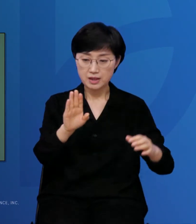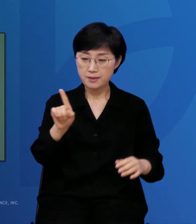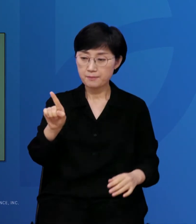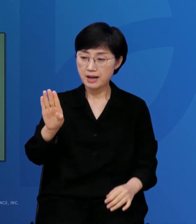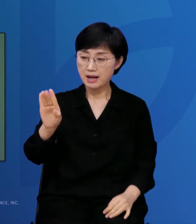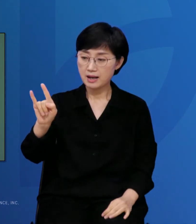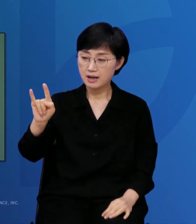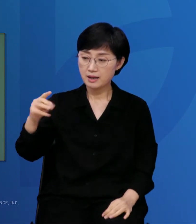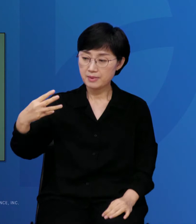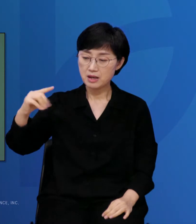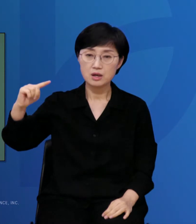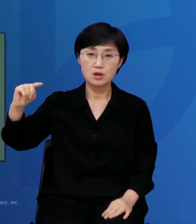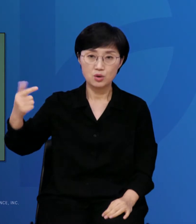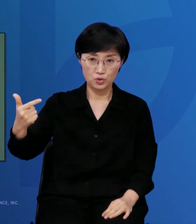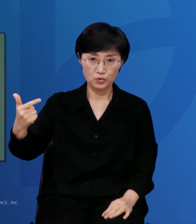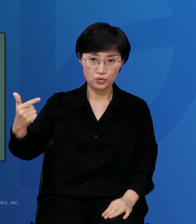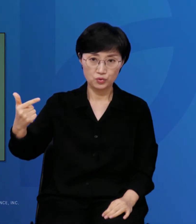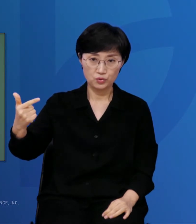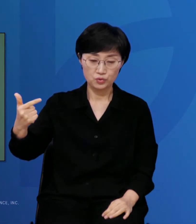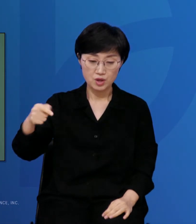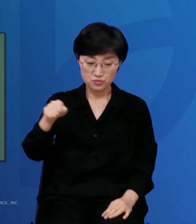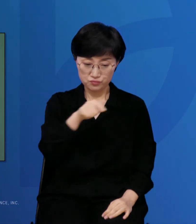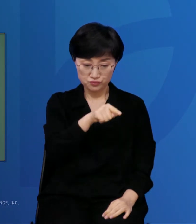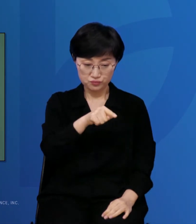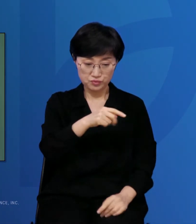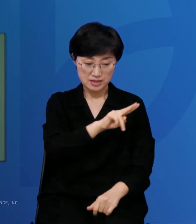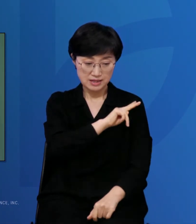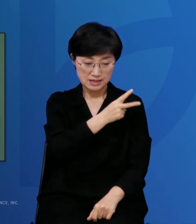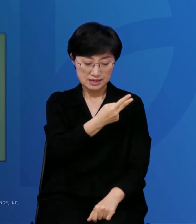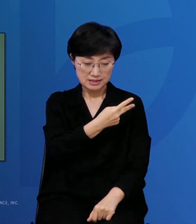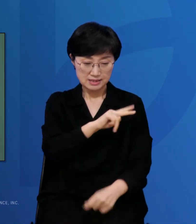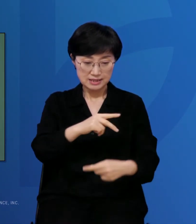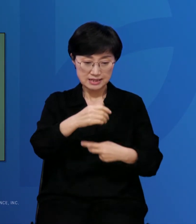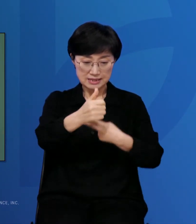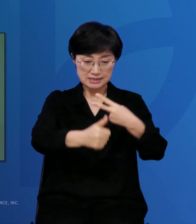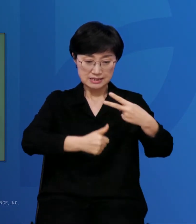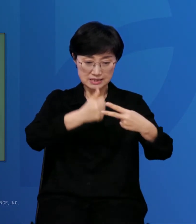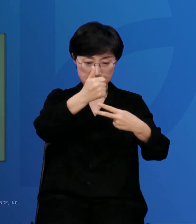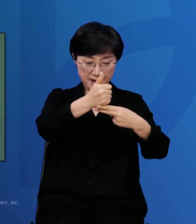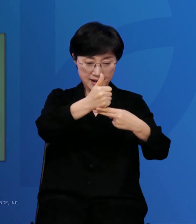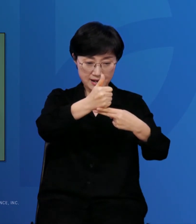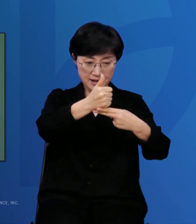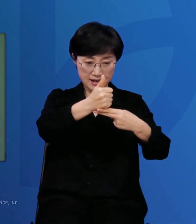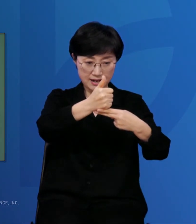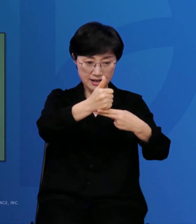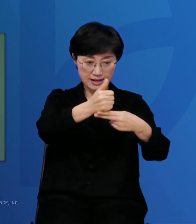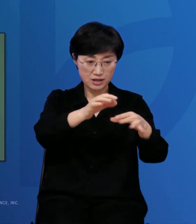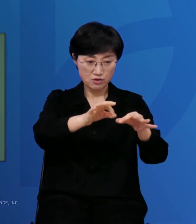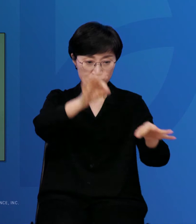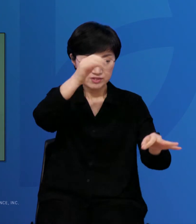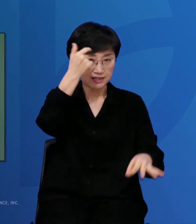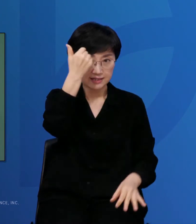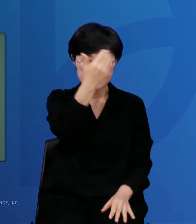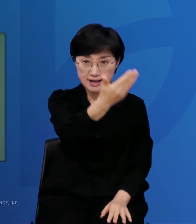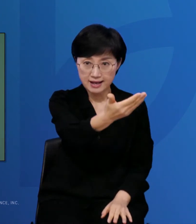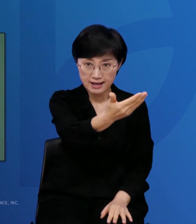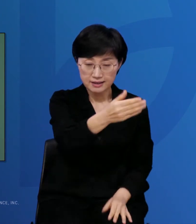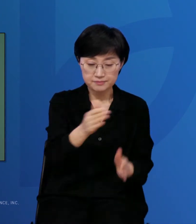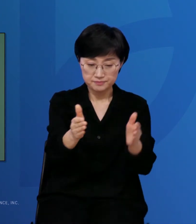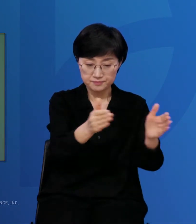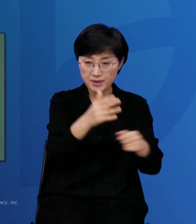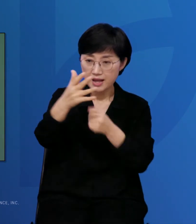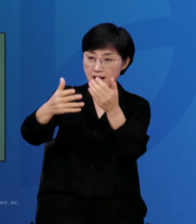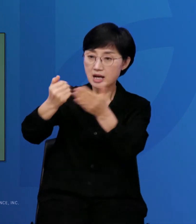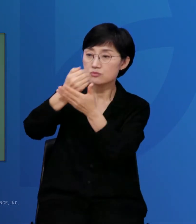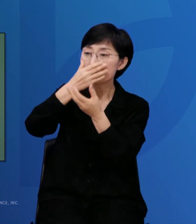바벨론의 이 신이냐 하나님의 축복의 문화냐 하는 게 만들어진 게